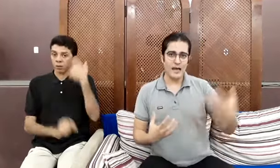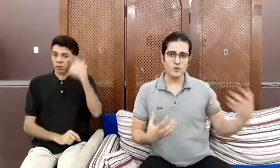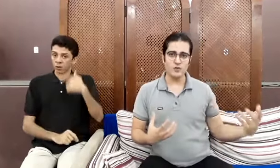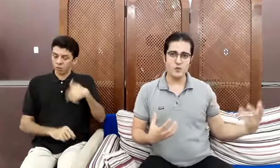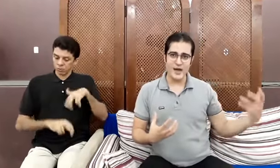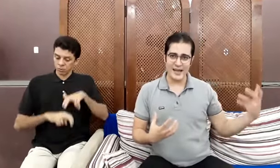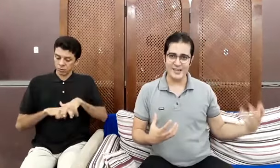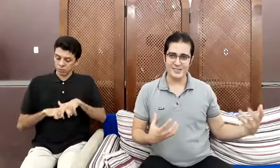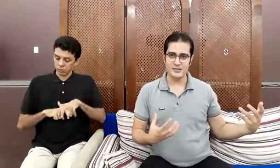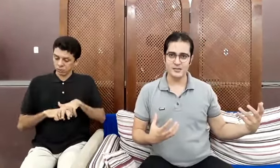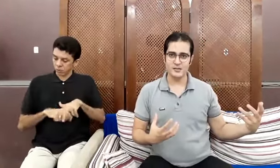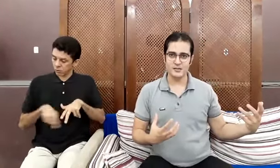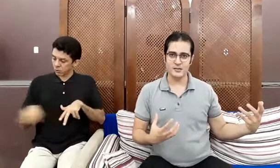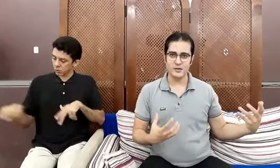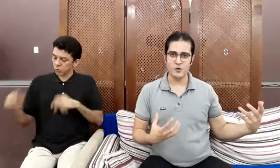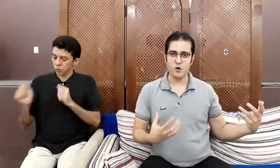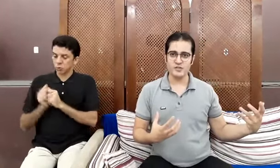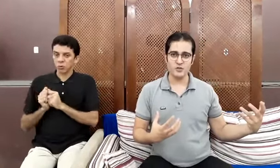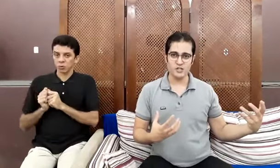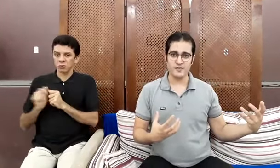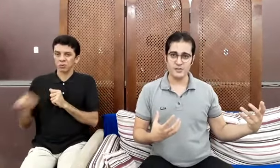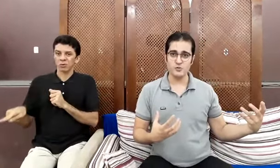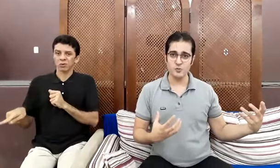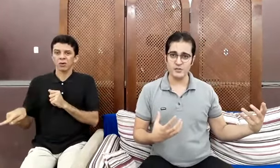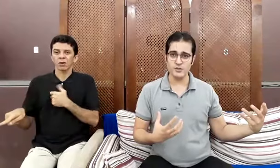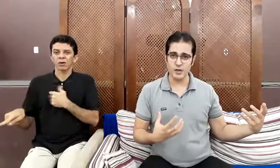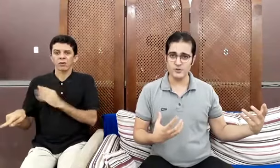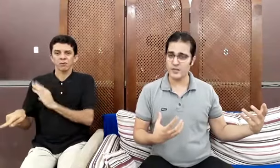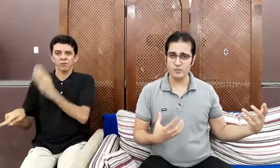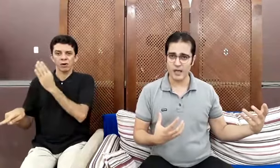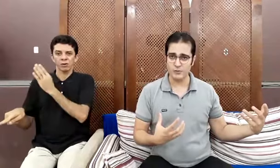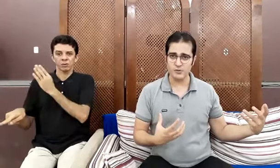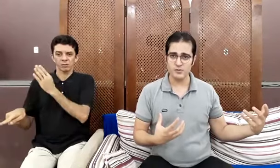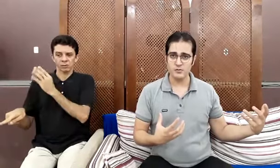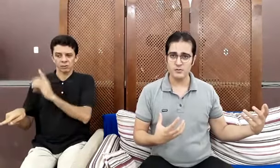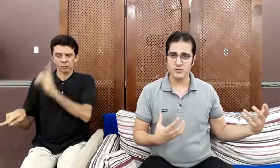ao lado de um herege, como se nós tivéssemos o mesmo Deus, que não